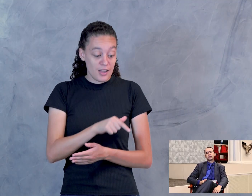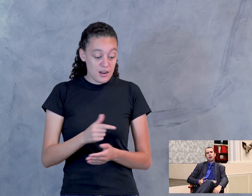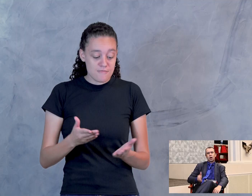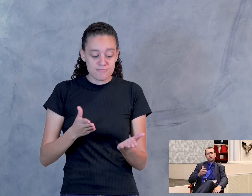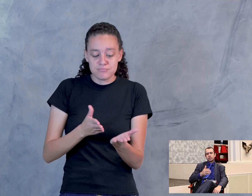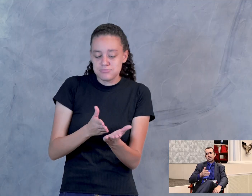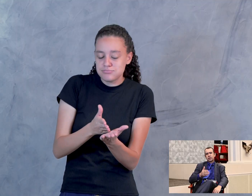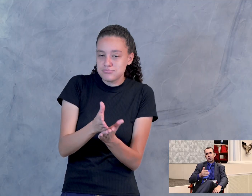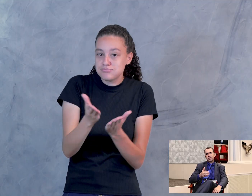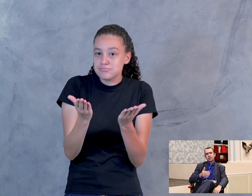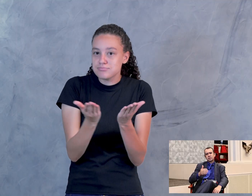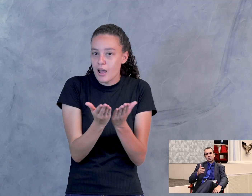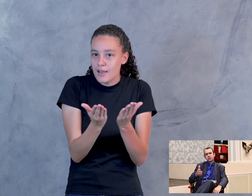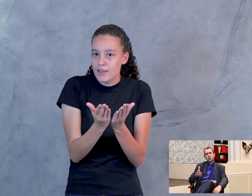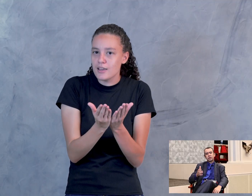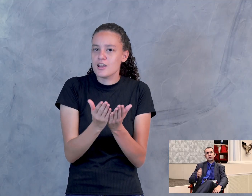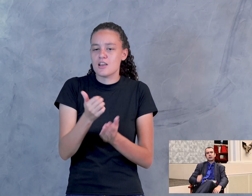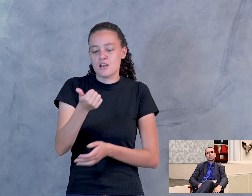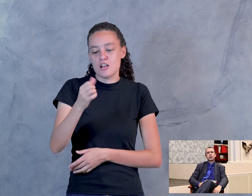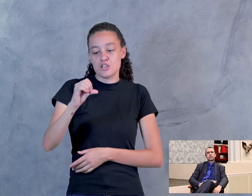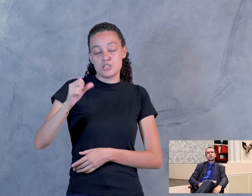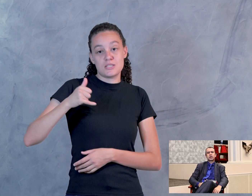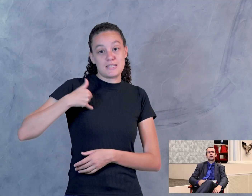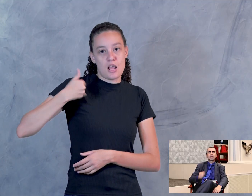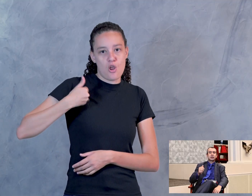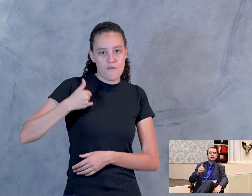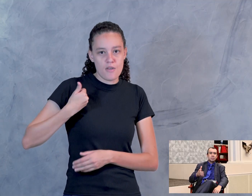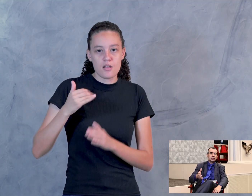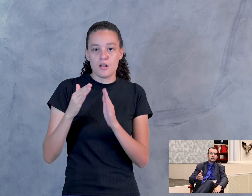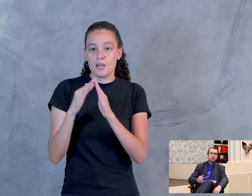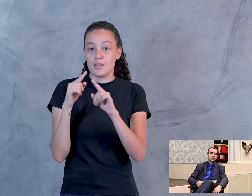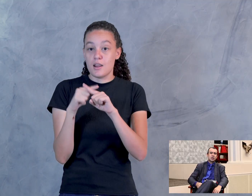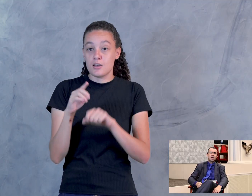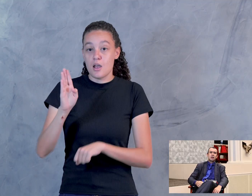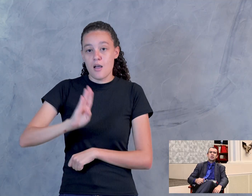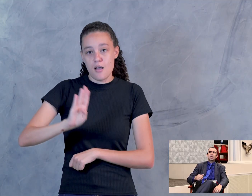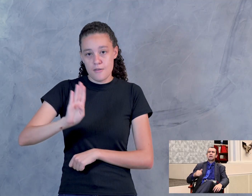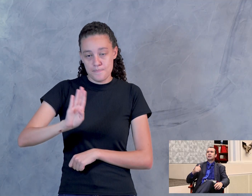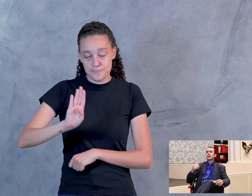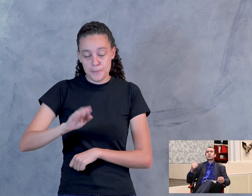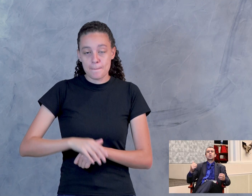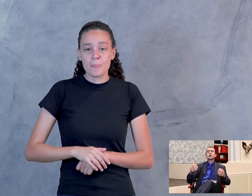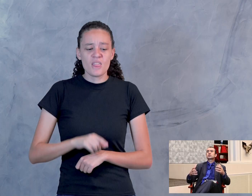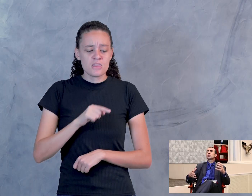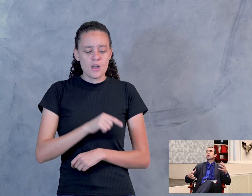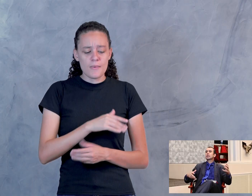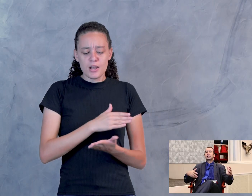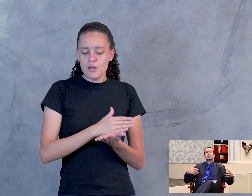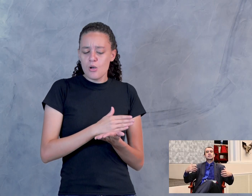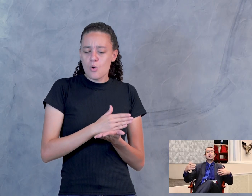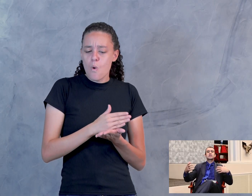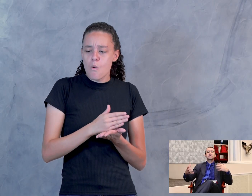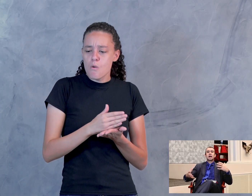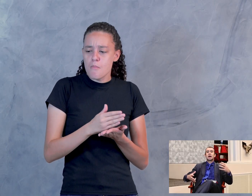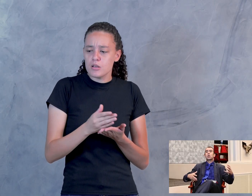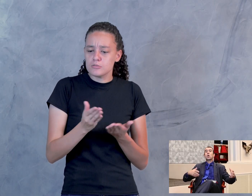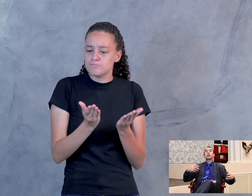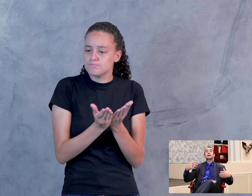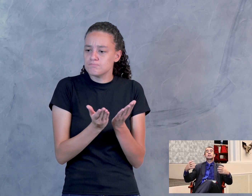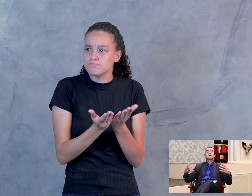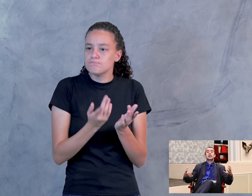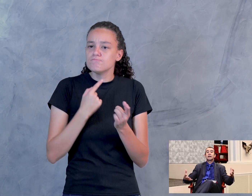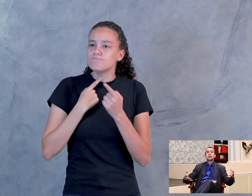Evangelho. Aos 19 anos ele se converteu ao Evangelho na Igreja Batista e ali ele começou a